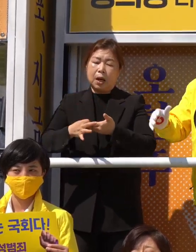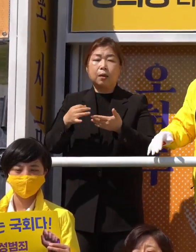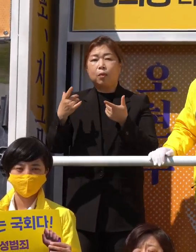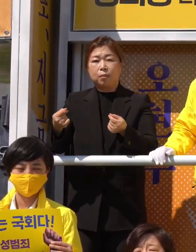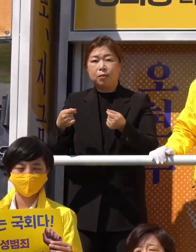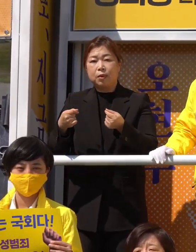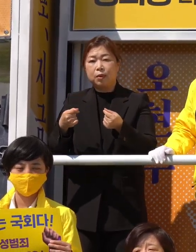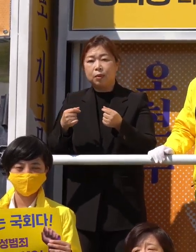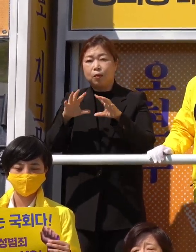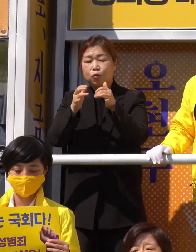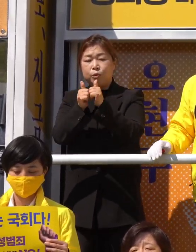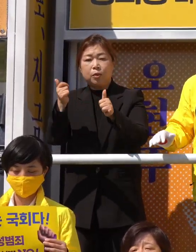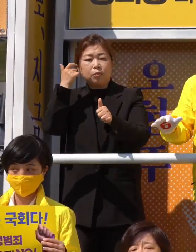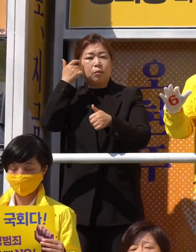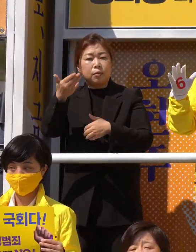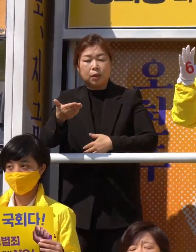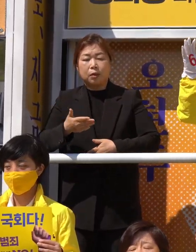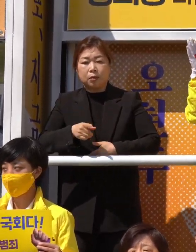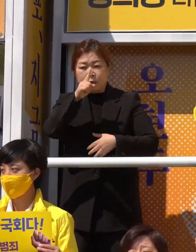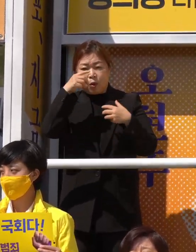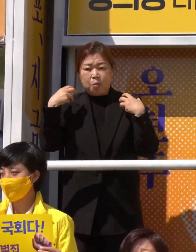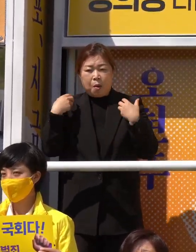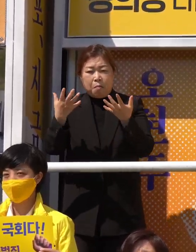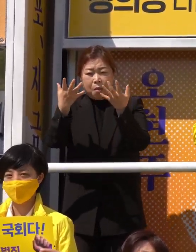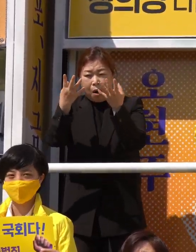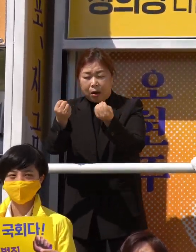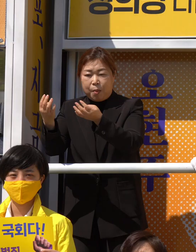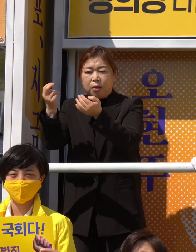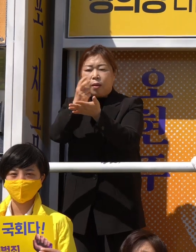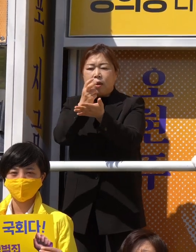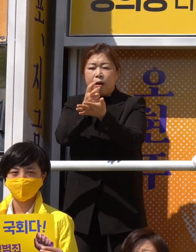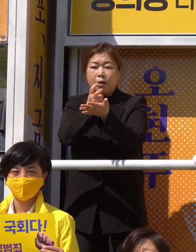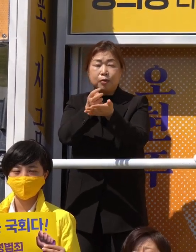국민들은 묻습니다. 정부의 수많은 대책 중에